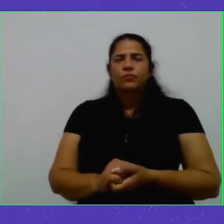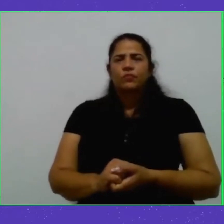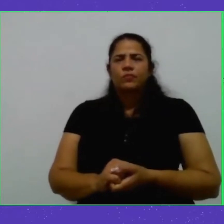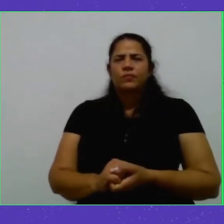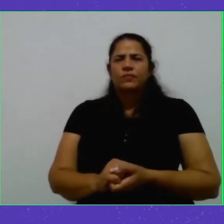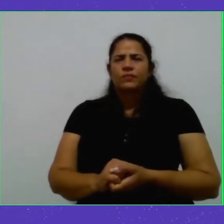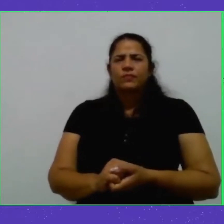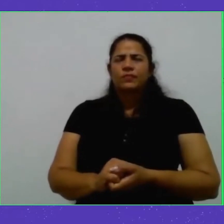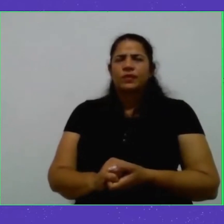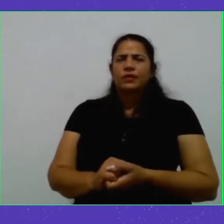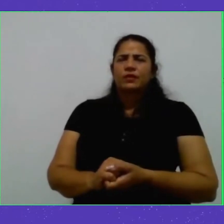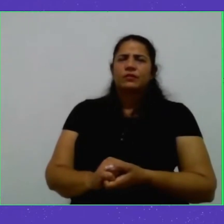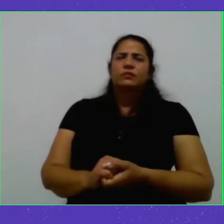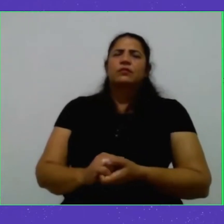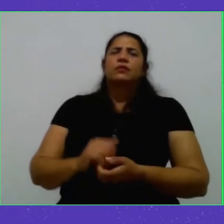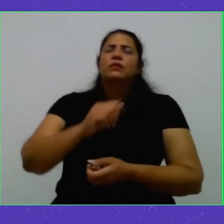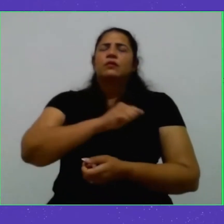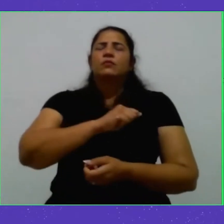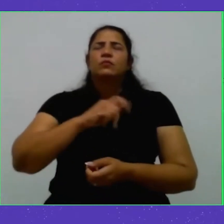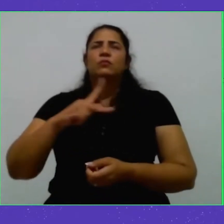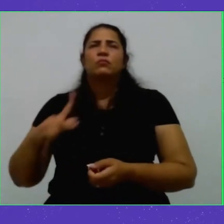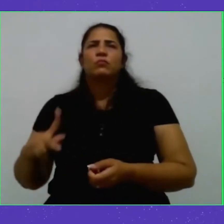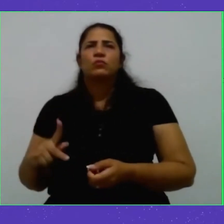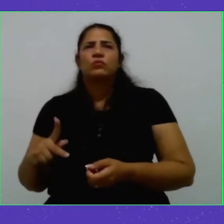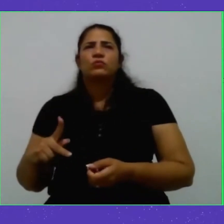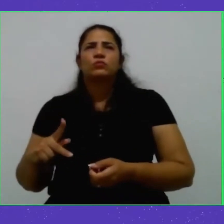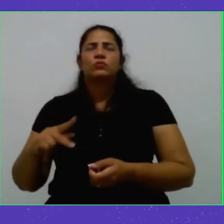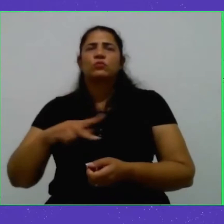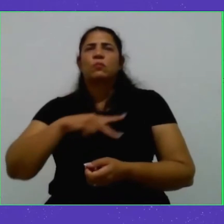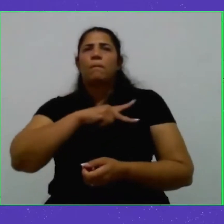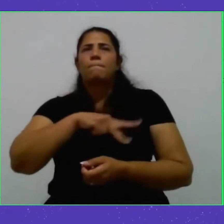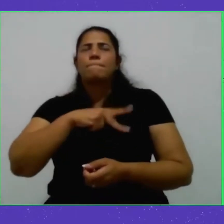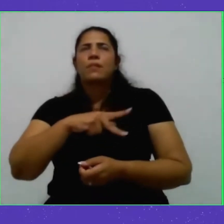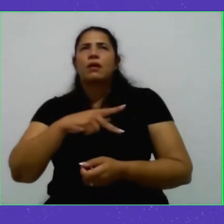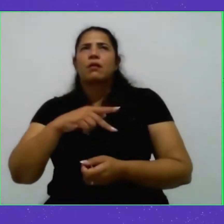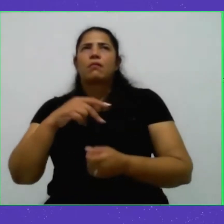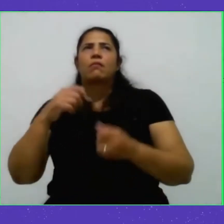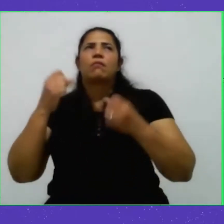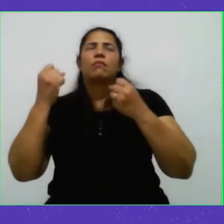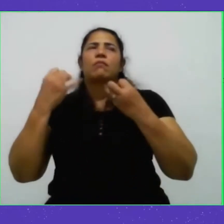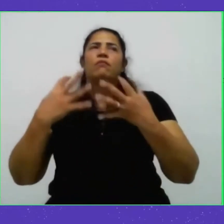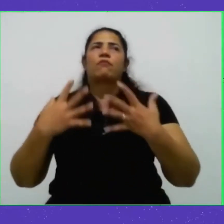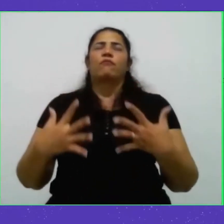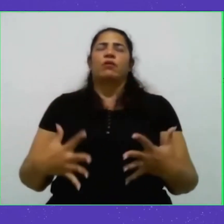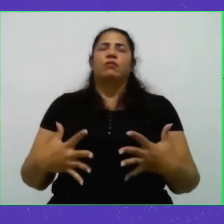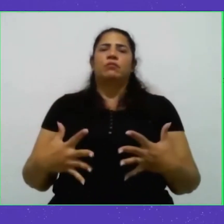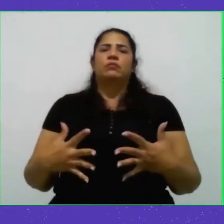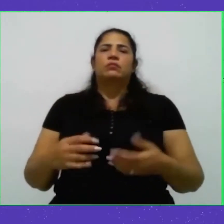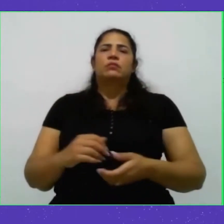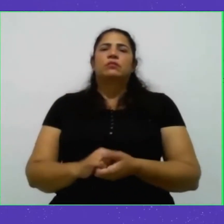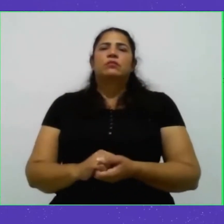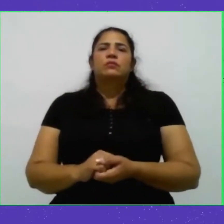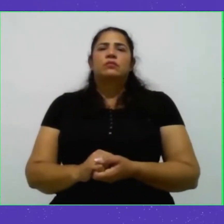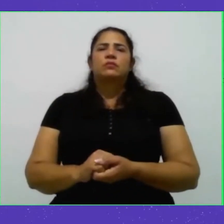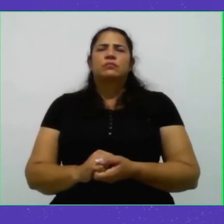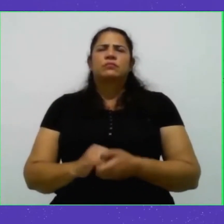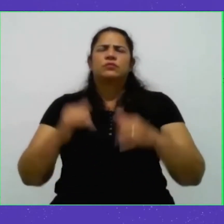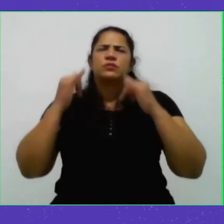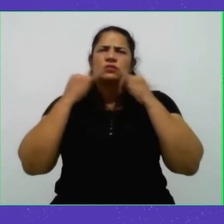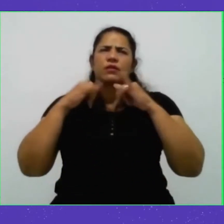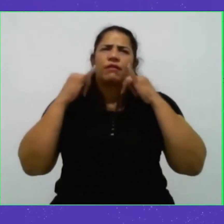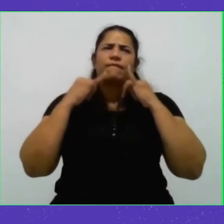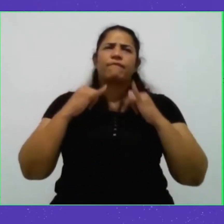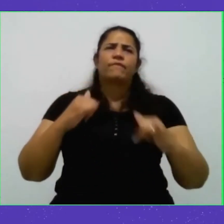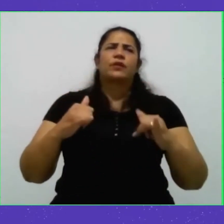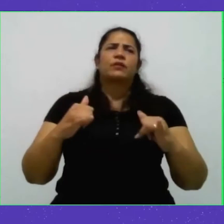assim: ora, o intuito da presente admoestação visa ao amor que procede de um coração puro e